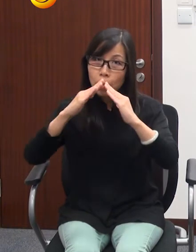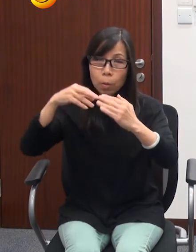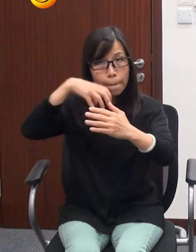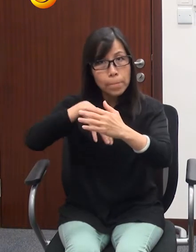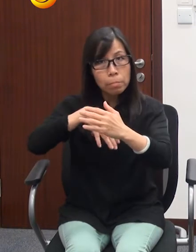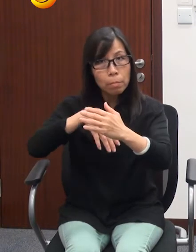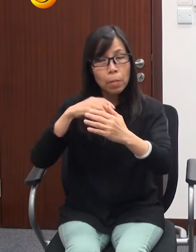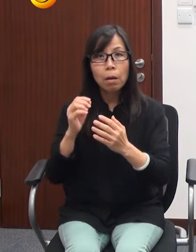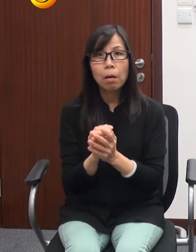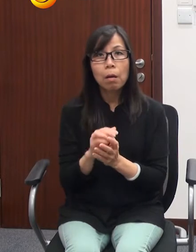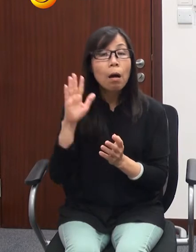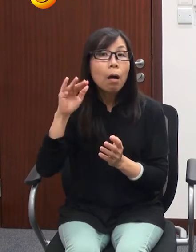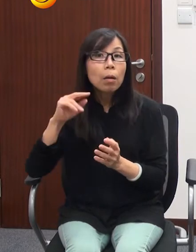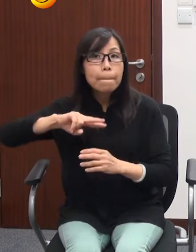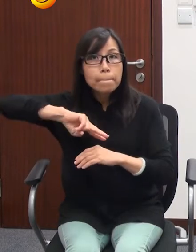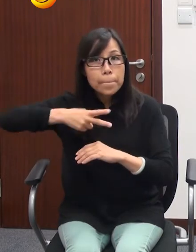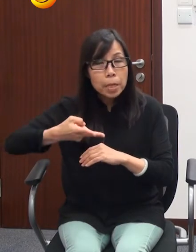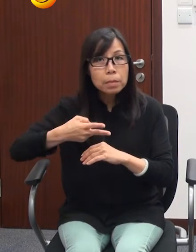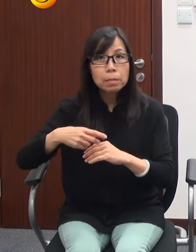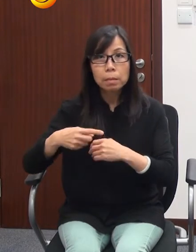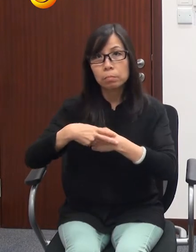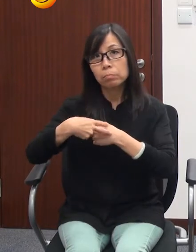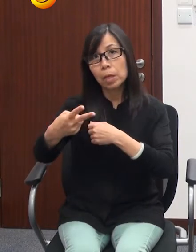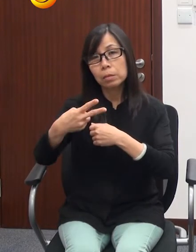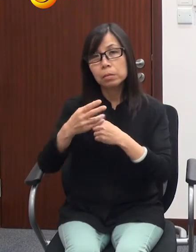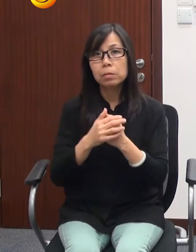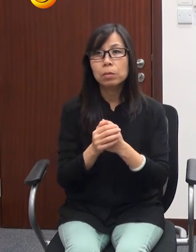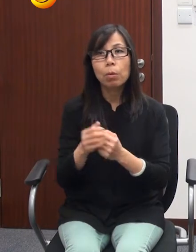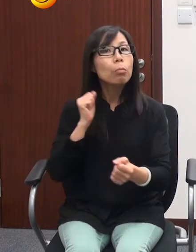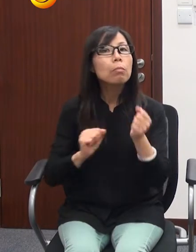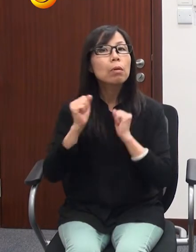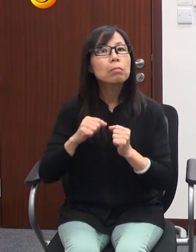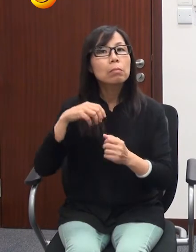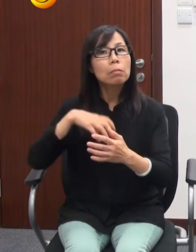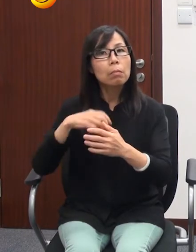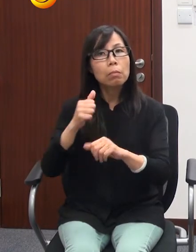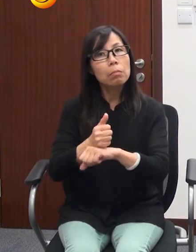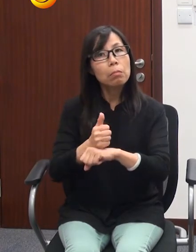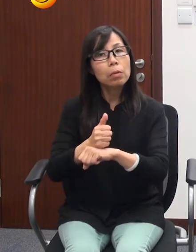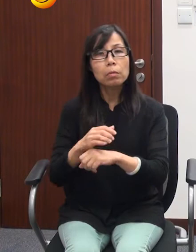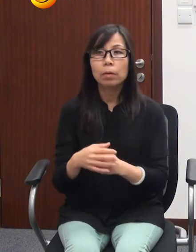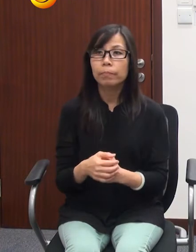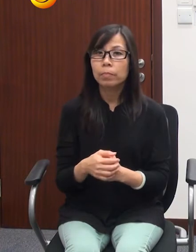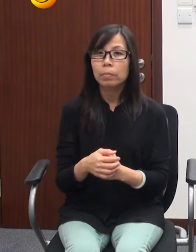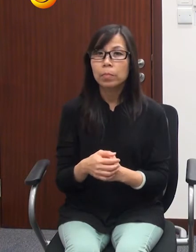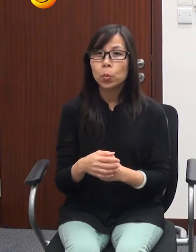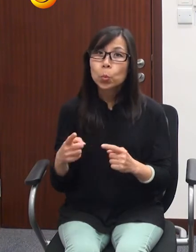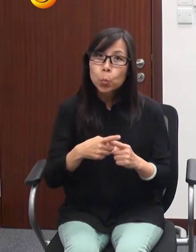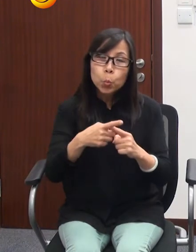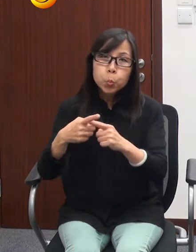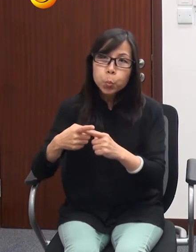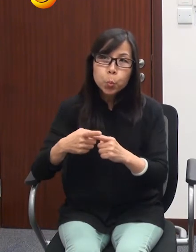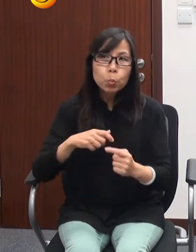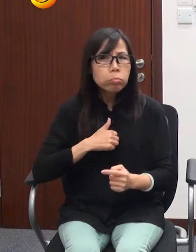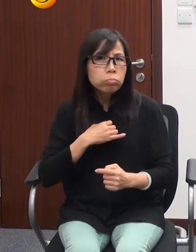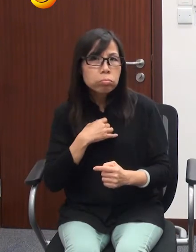成為另一場社會運動的一個契機等等。咁所以其實如果好多人以為罷課之後究竟